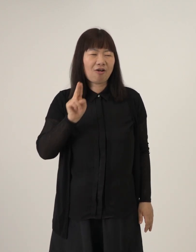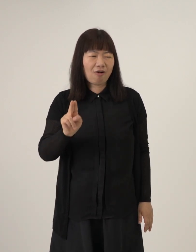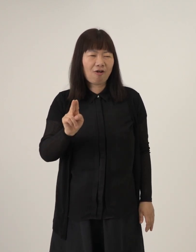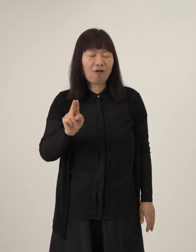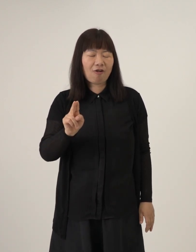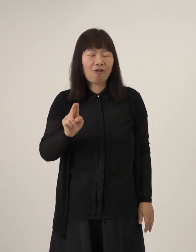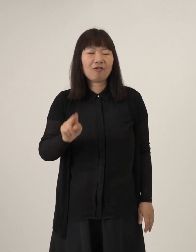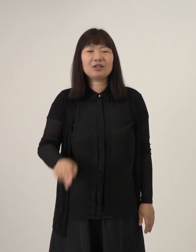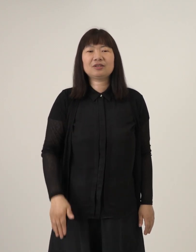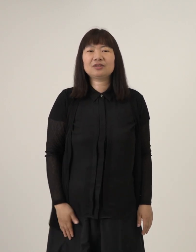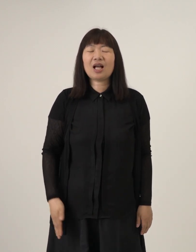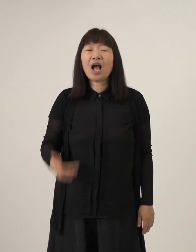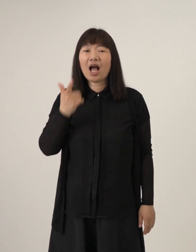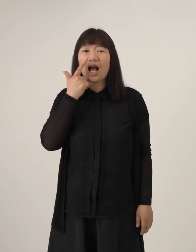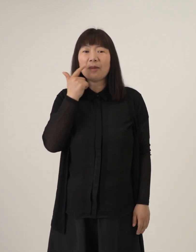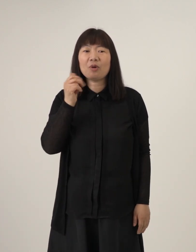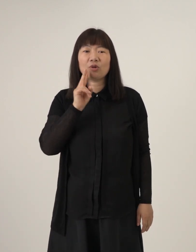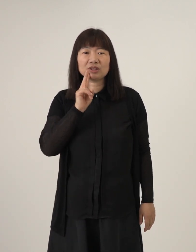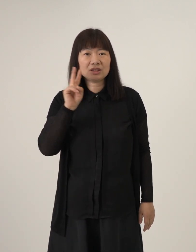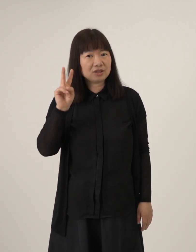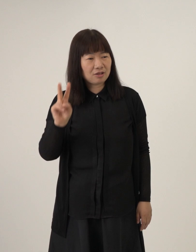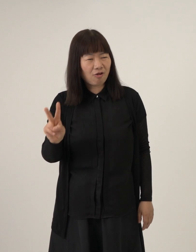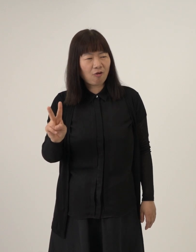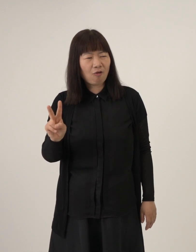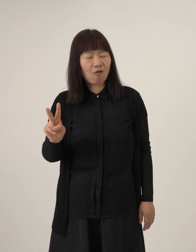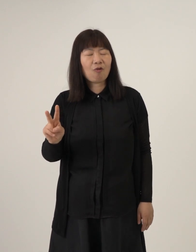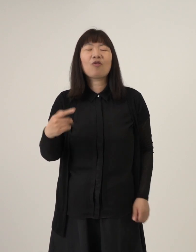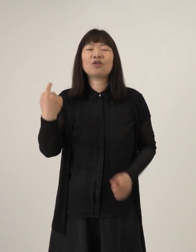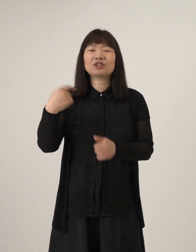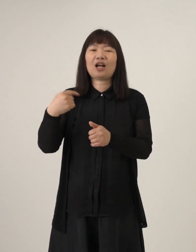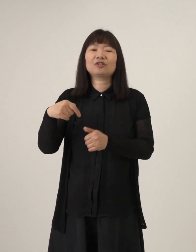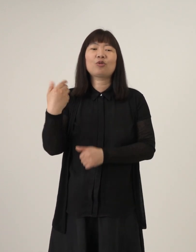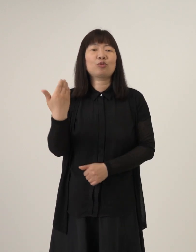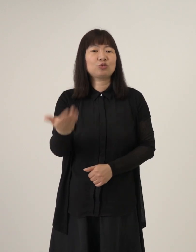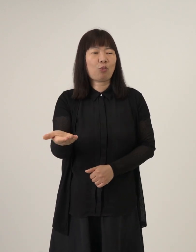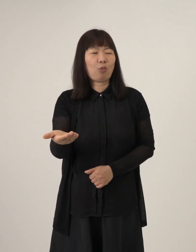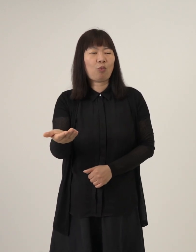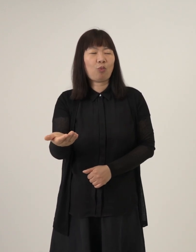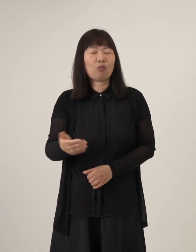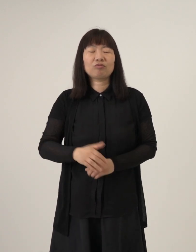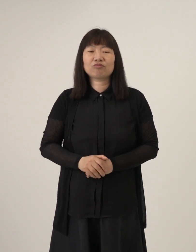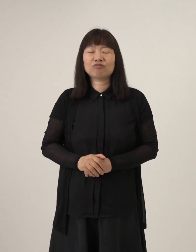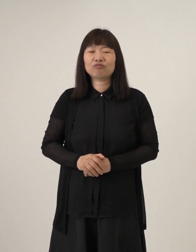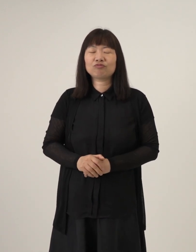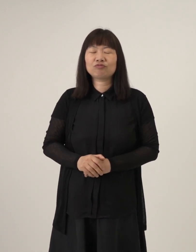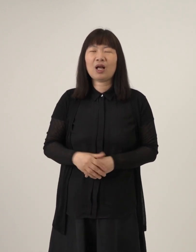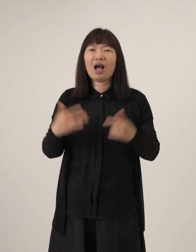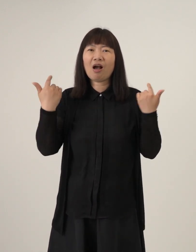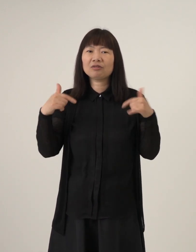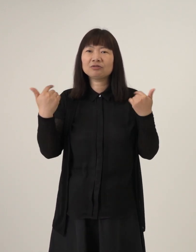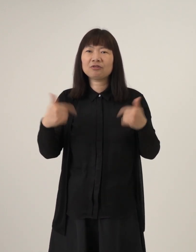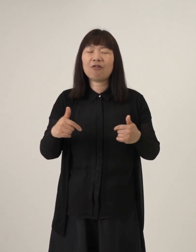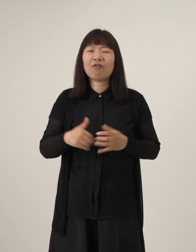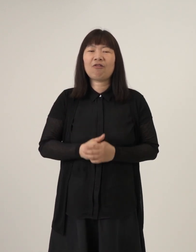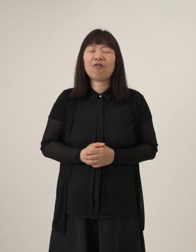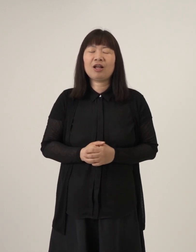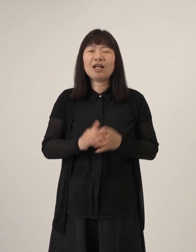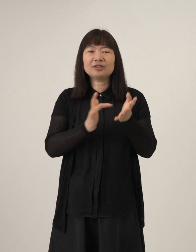아버지요. 아버지라고 가르쳤어요. 그리고 언제나